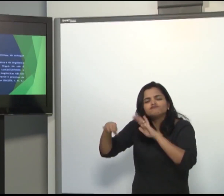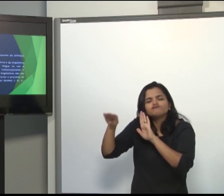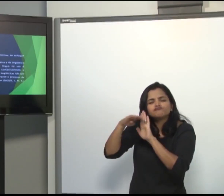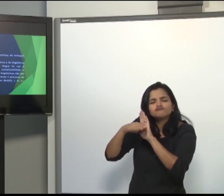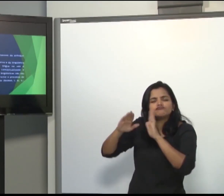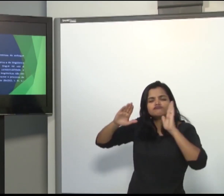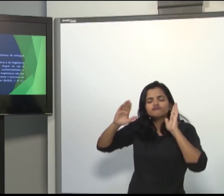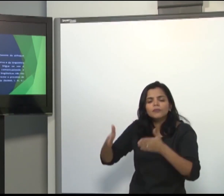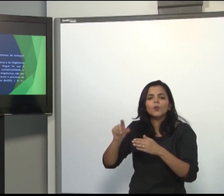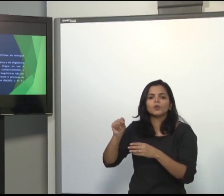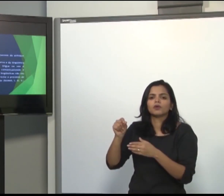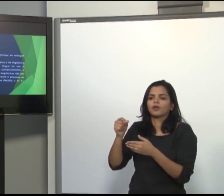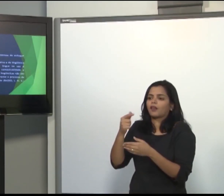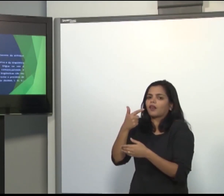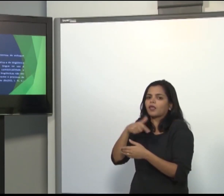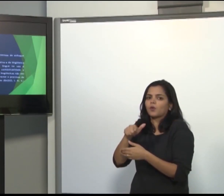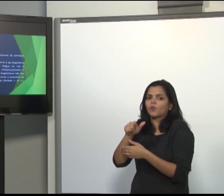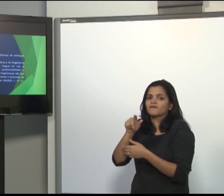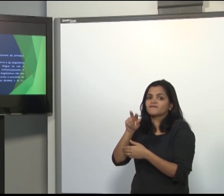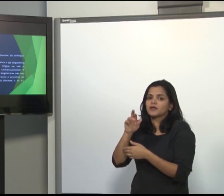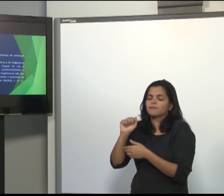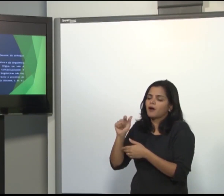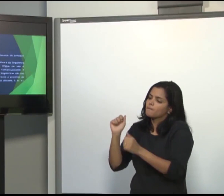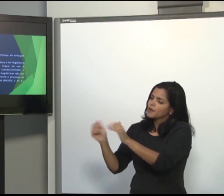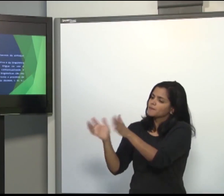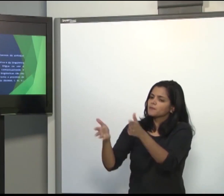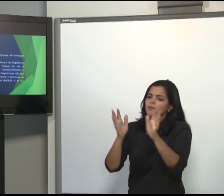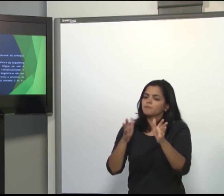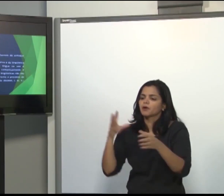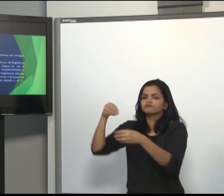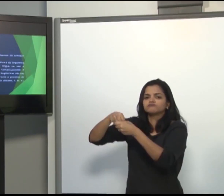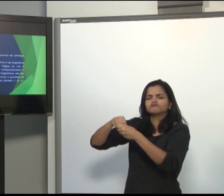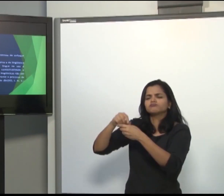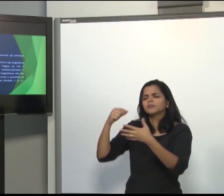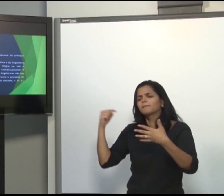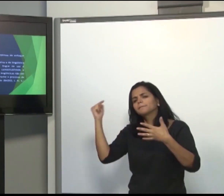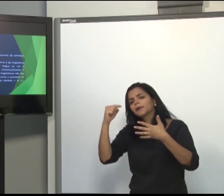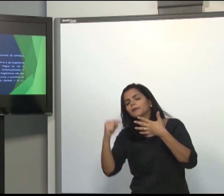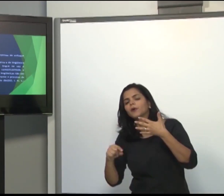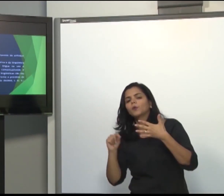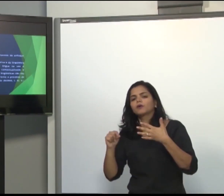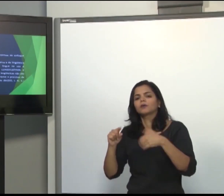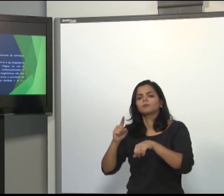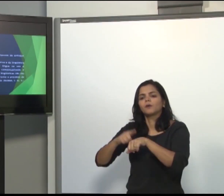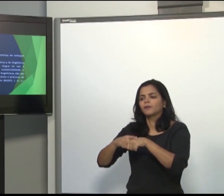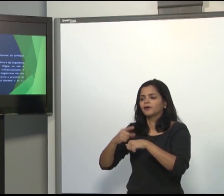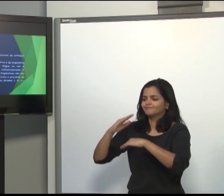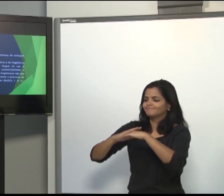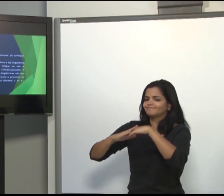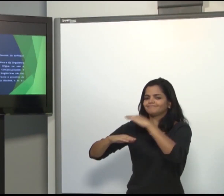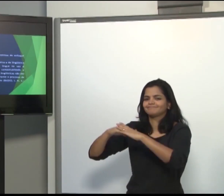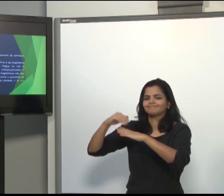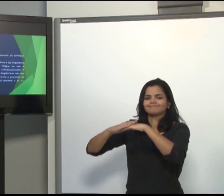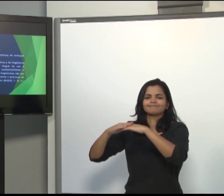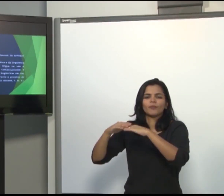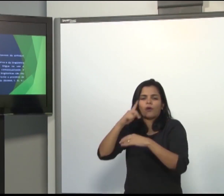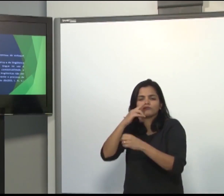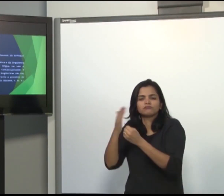da língua, tendo em vista que a língua ela é viva. Então, temos que ter um embasamento para essa prática da língua.